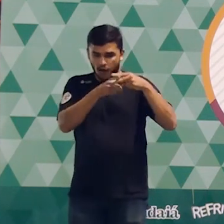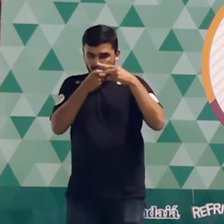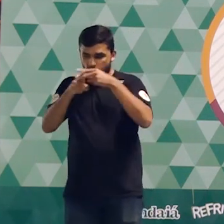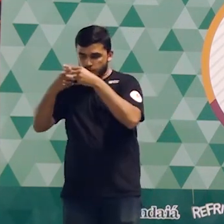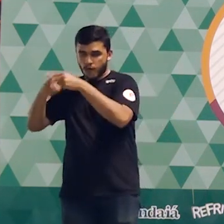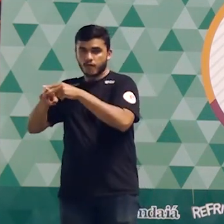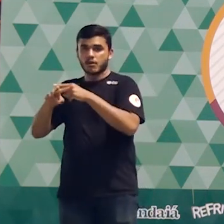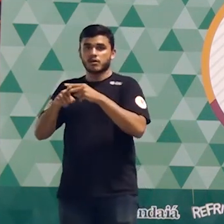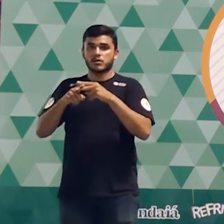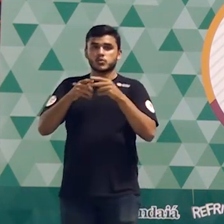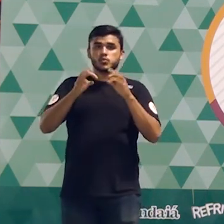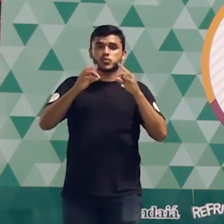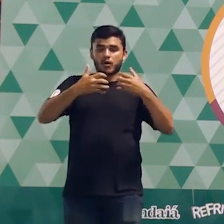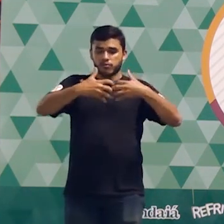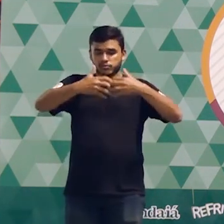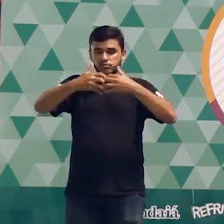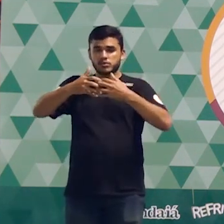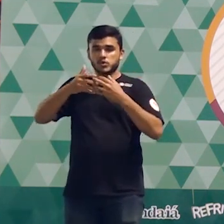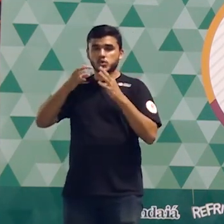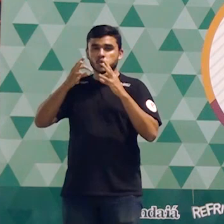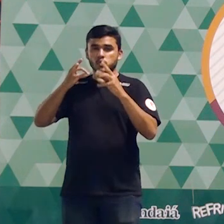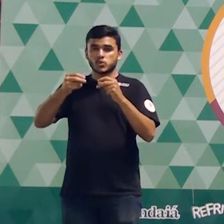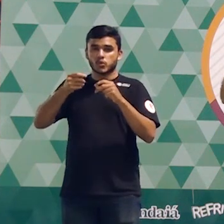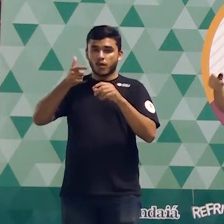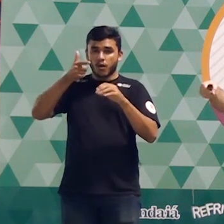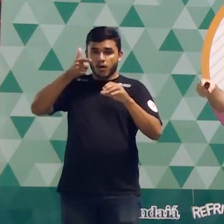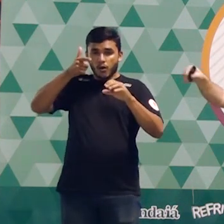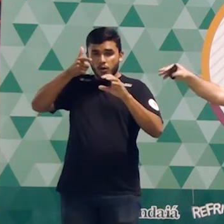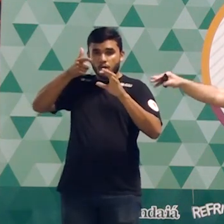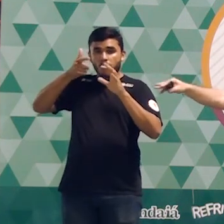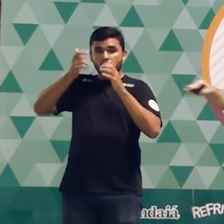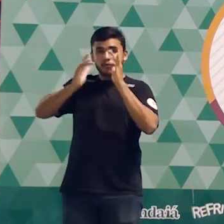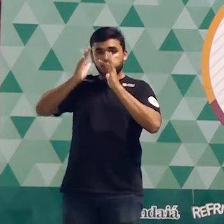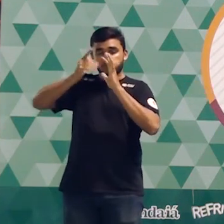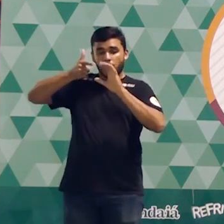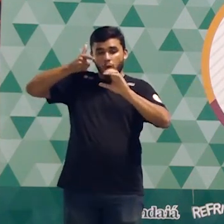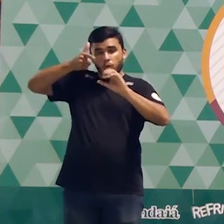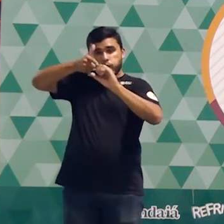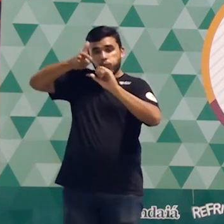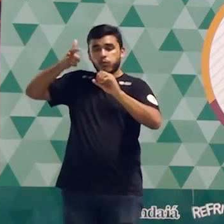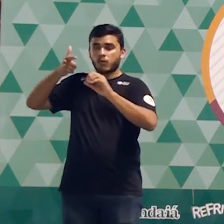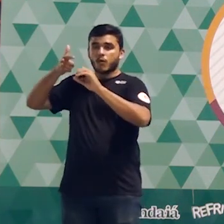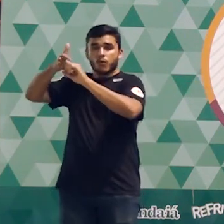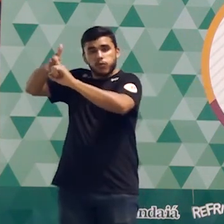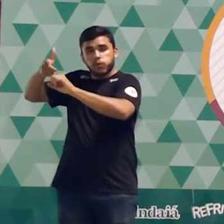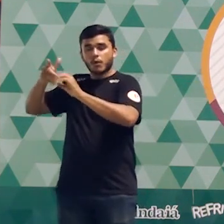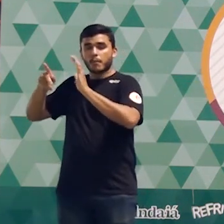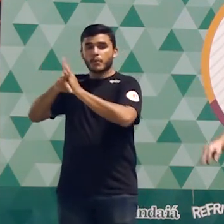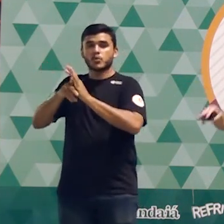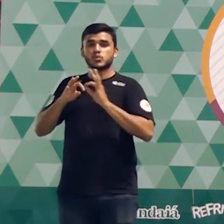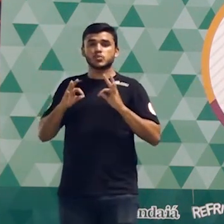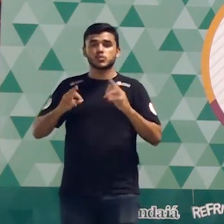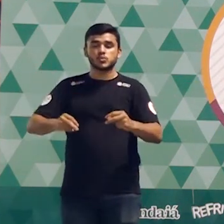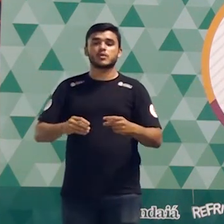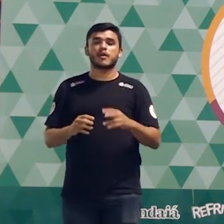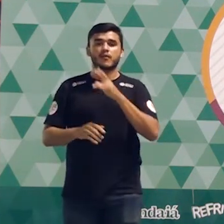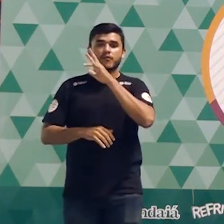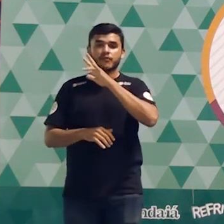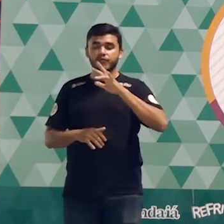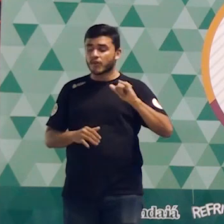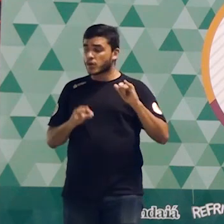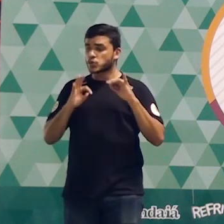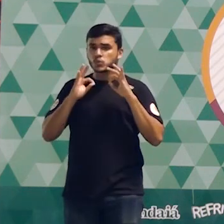Os caras eram soldadores especializados em soldar o automóvel da Toyota, da Nissan, da